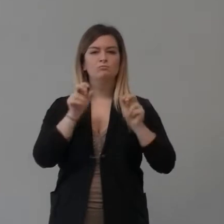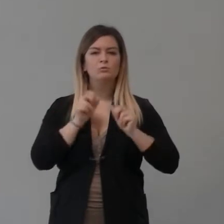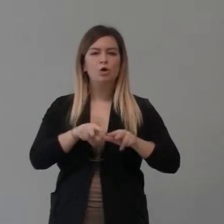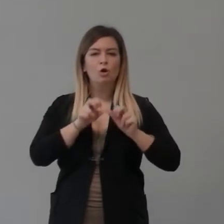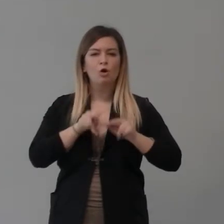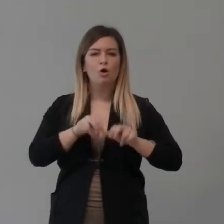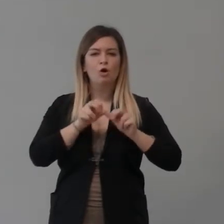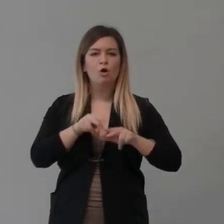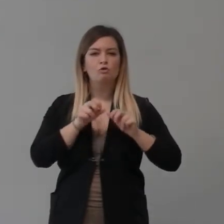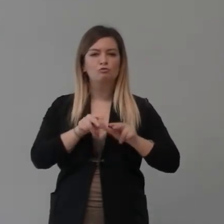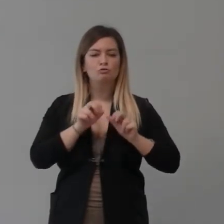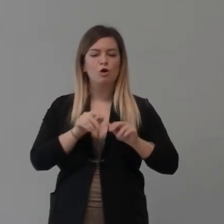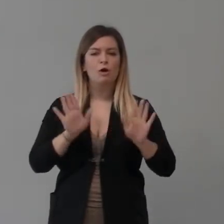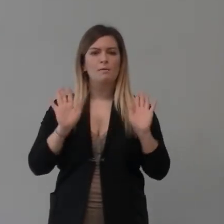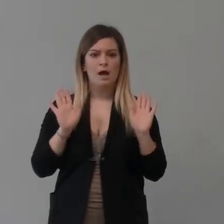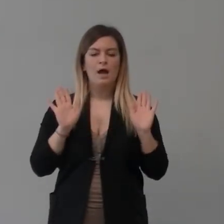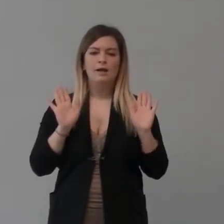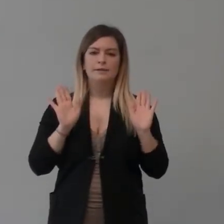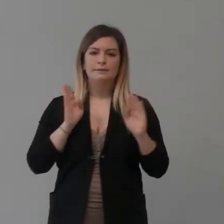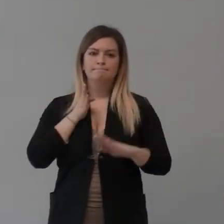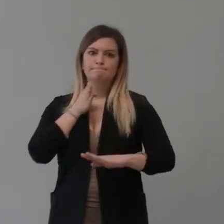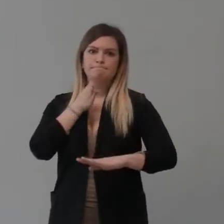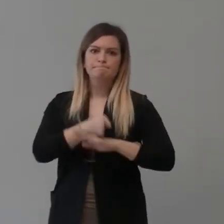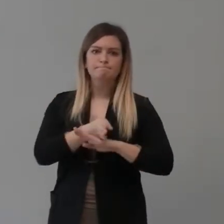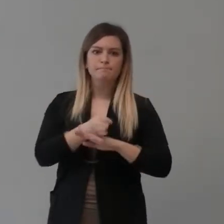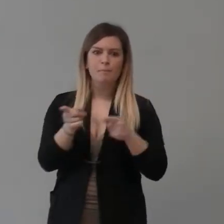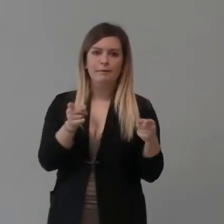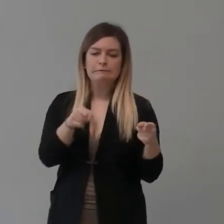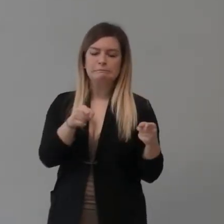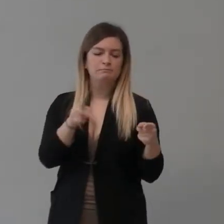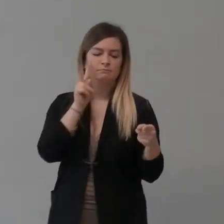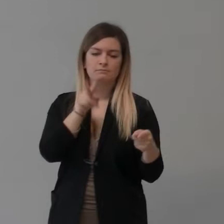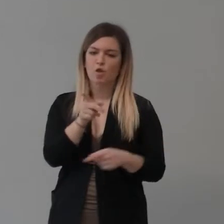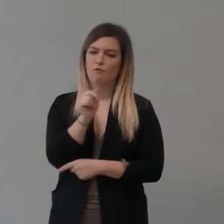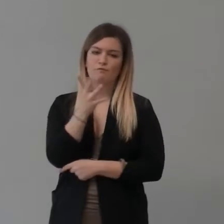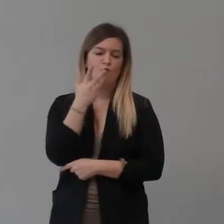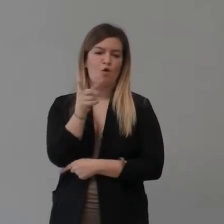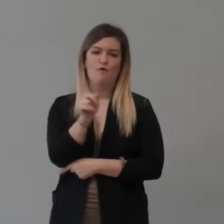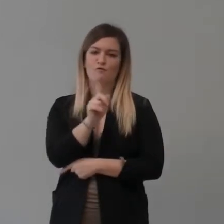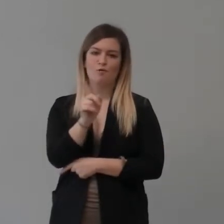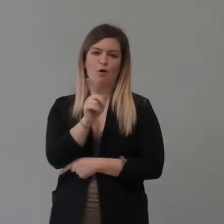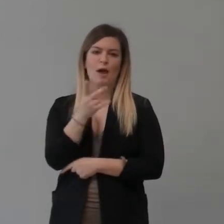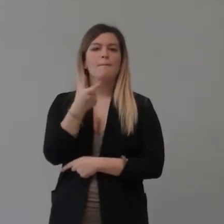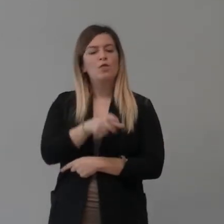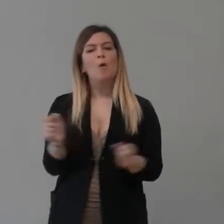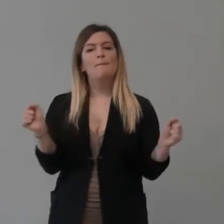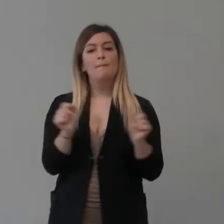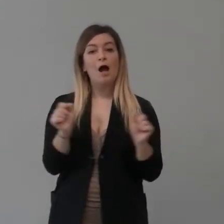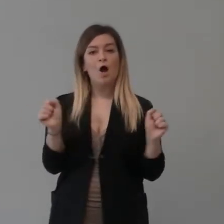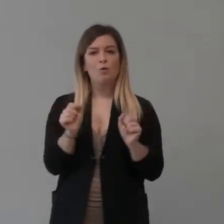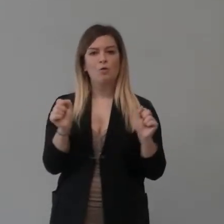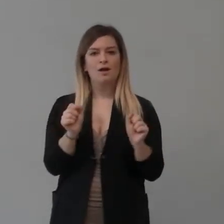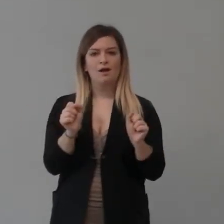così, ma hai paura di entrare e di sapere di più. Se realmente la cosa in cui hai